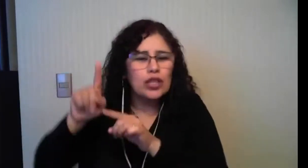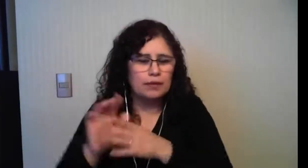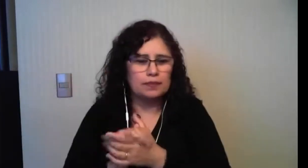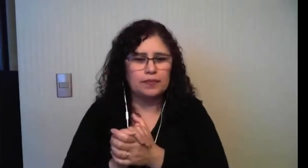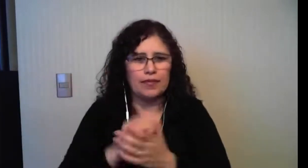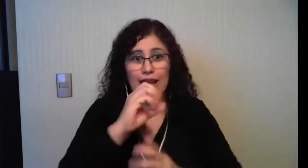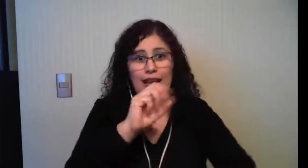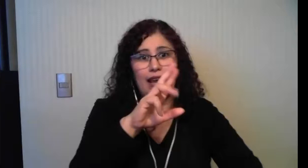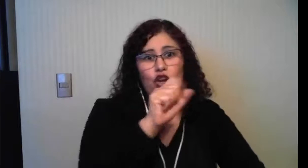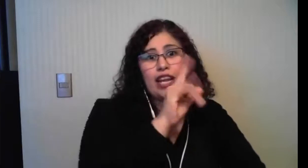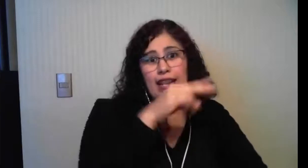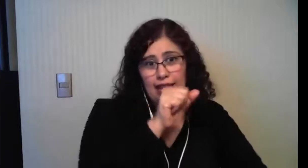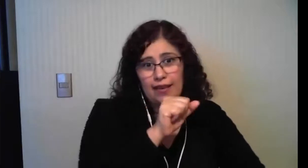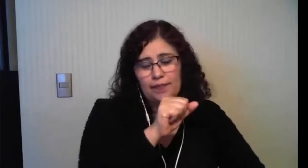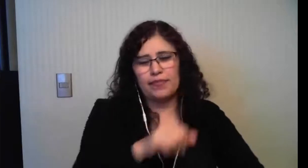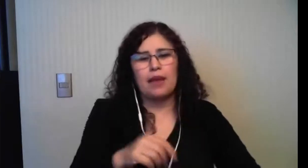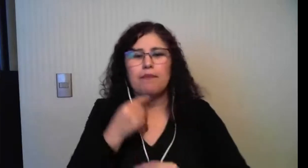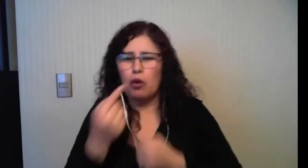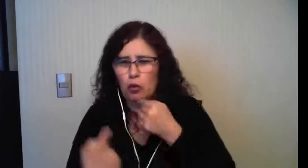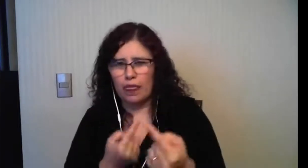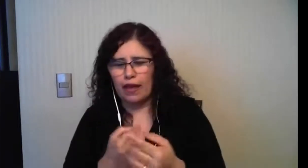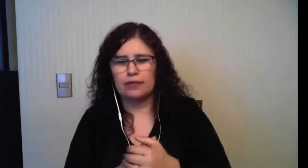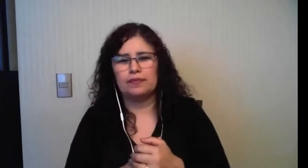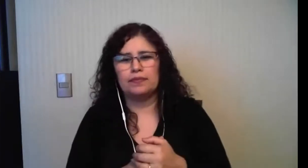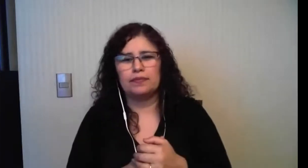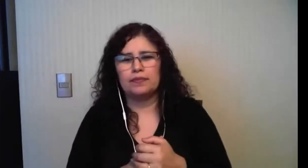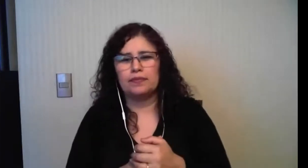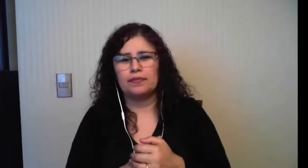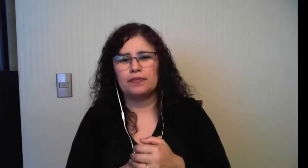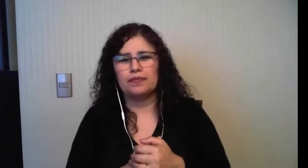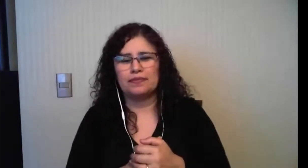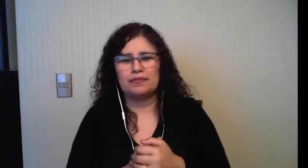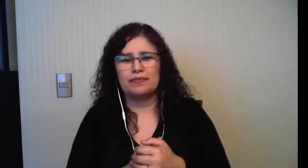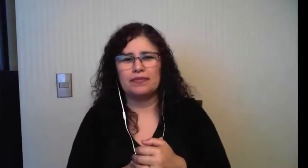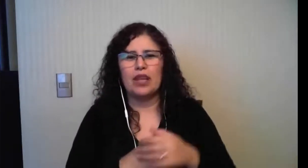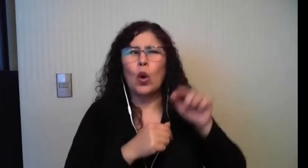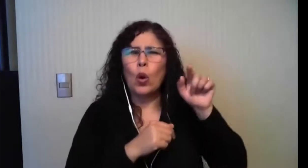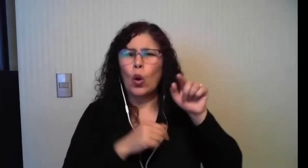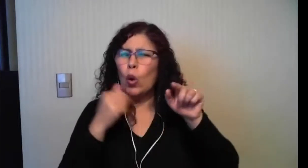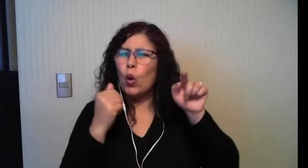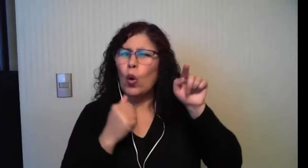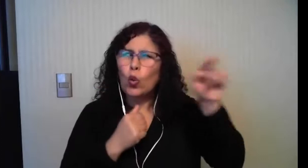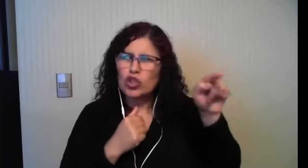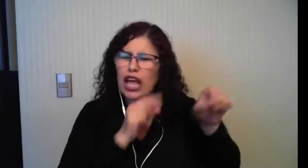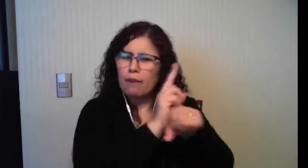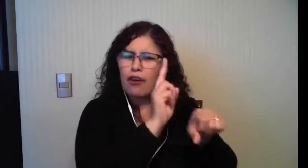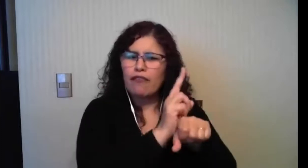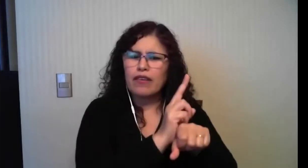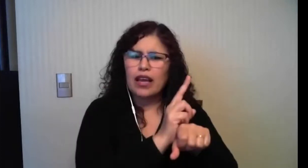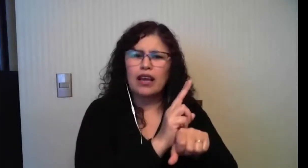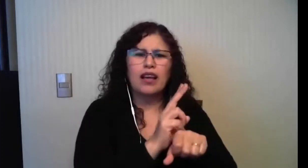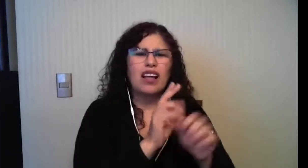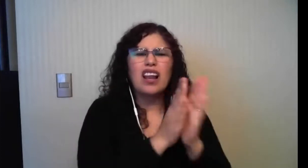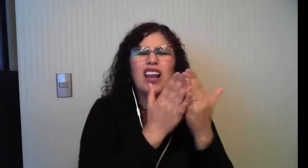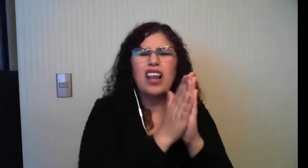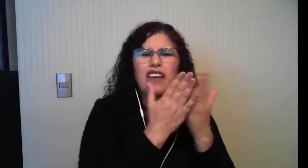Carolina Ibarra me dice, profe, pregunta, ¿ya? Una coma, ¿usted tiene de casualidad el otro libro que nos